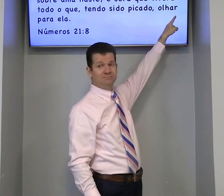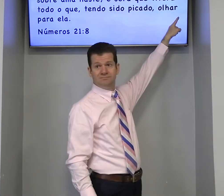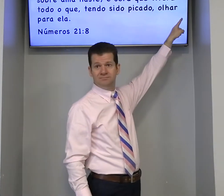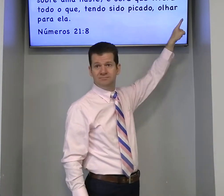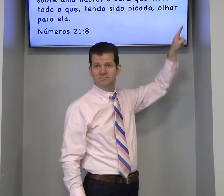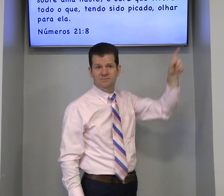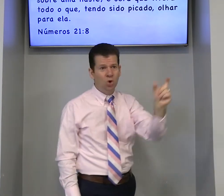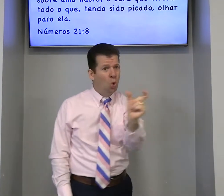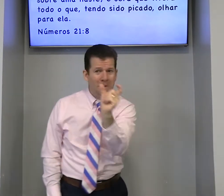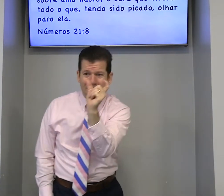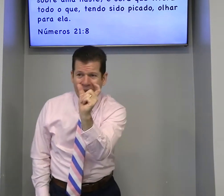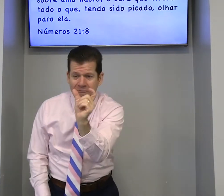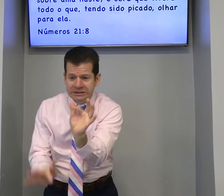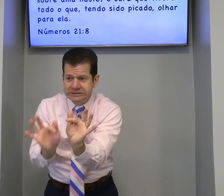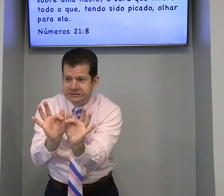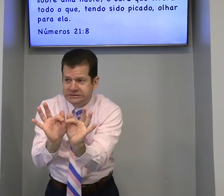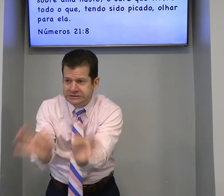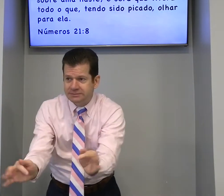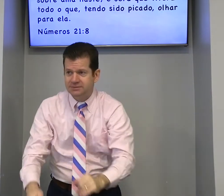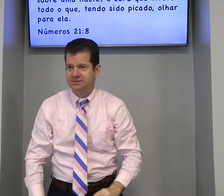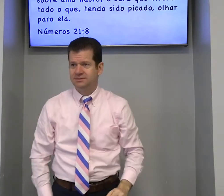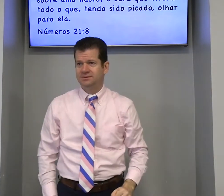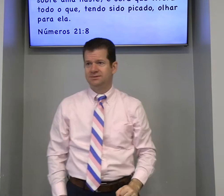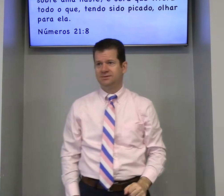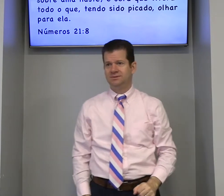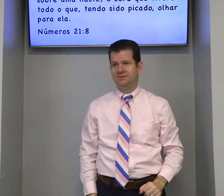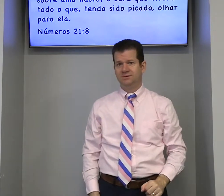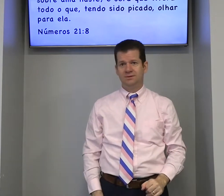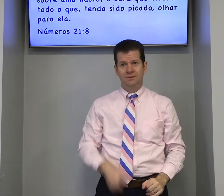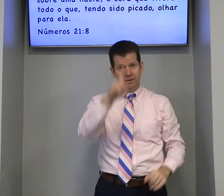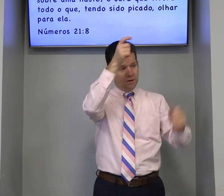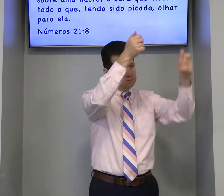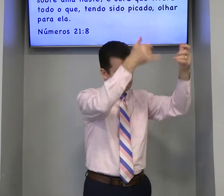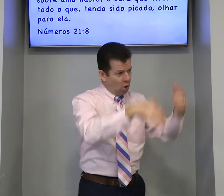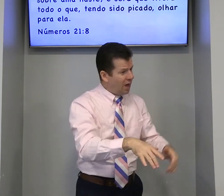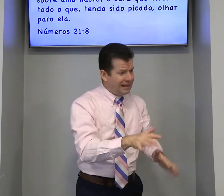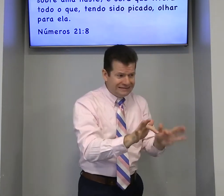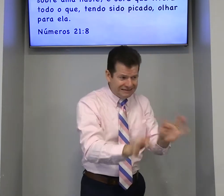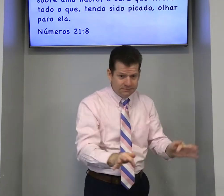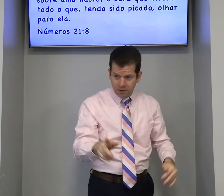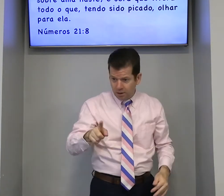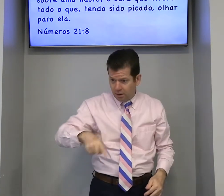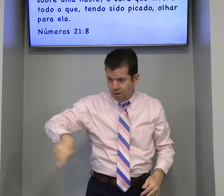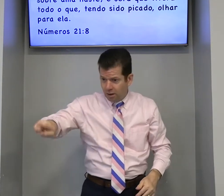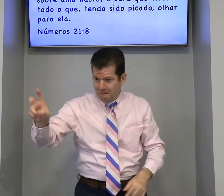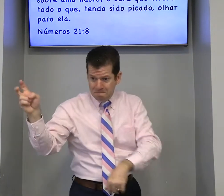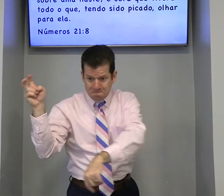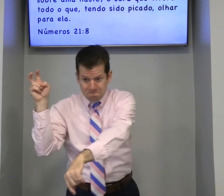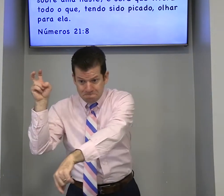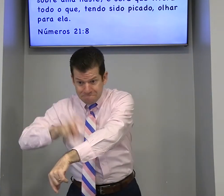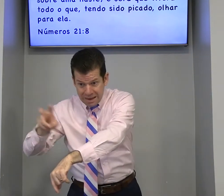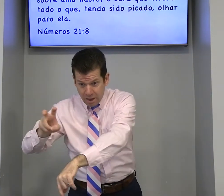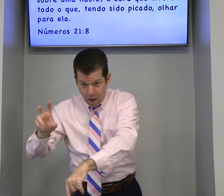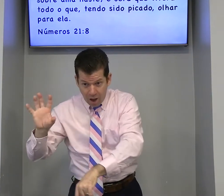Olhar para ela, a serpente na haste. A solução é simples. Moisés explicou.